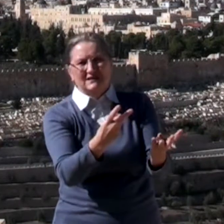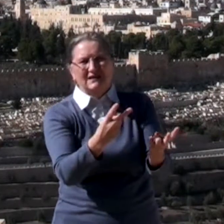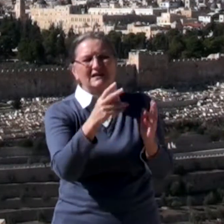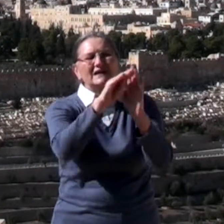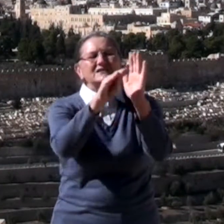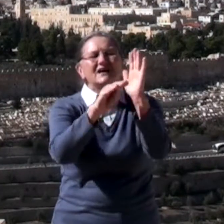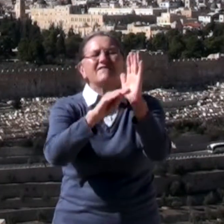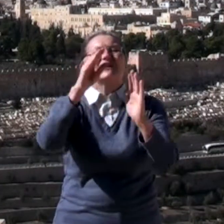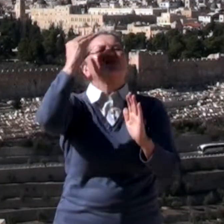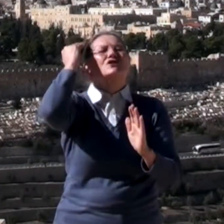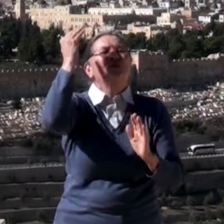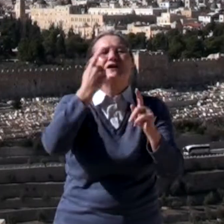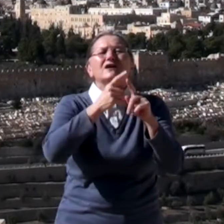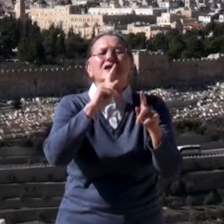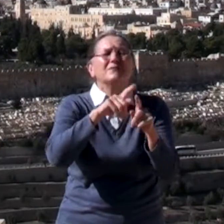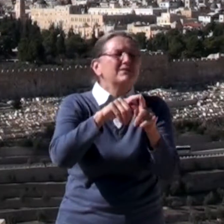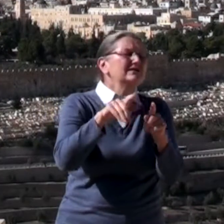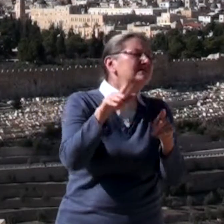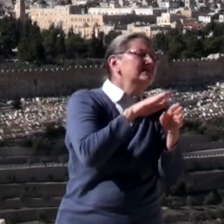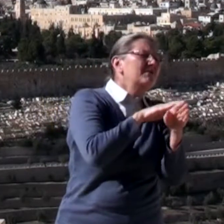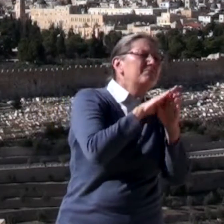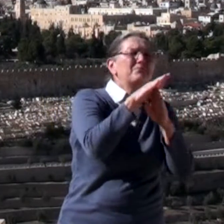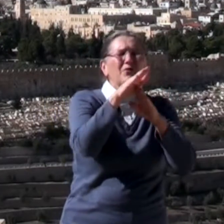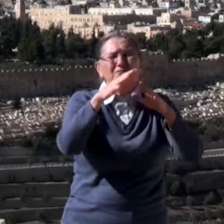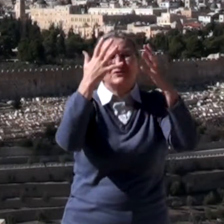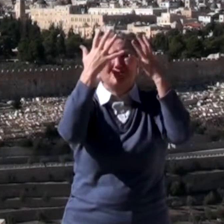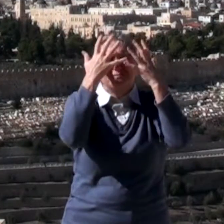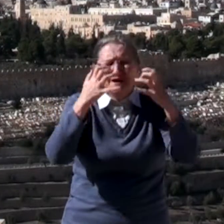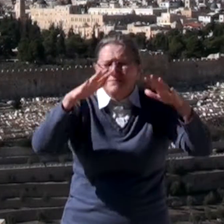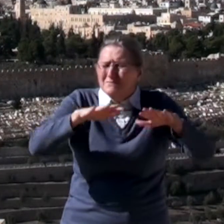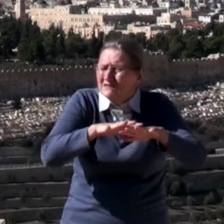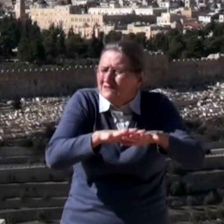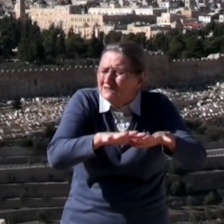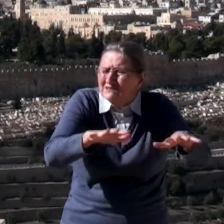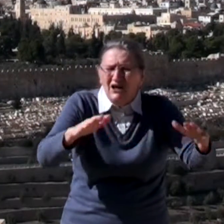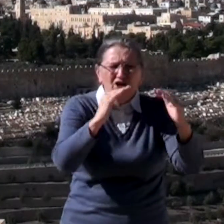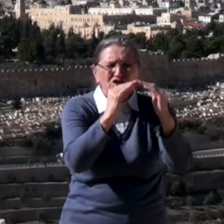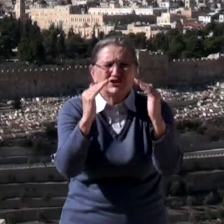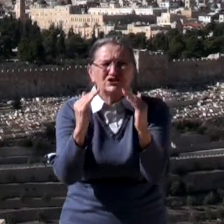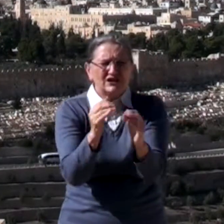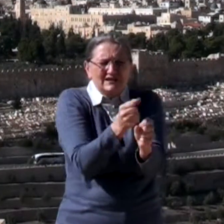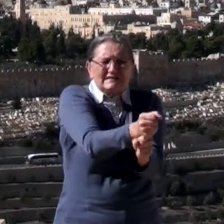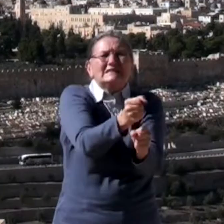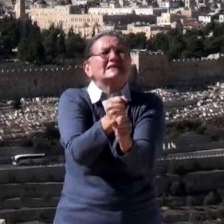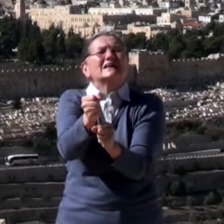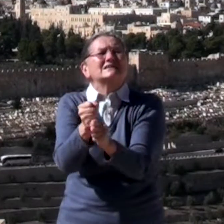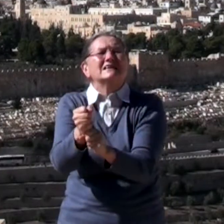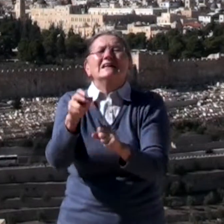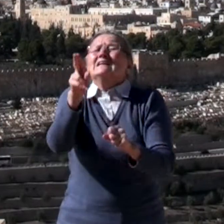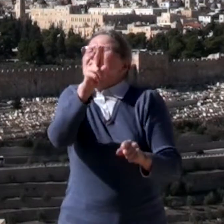завет Твой, ибо наполнились все мрачные места земли жилищами насилия. Да не